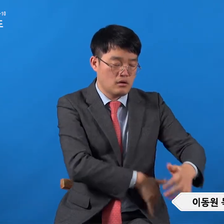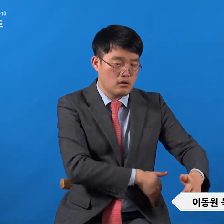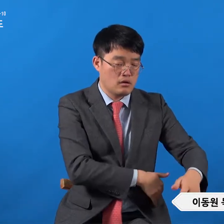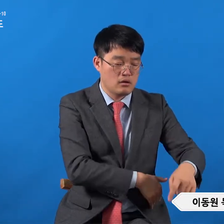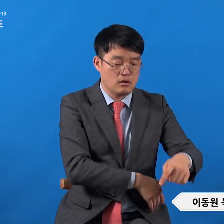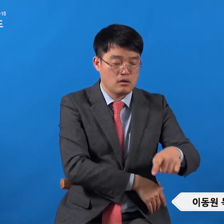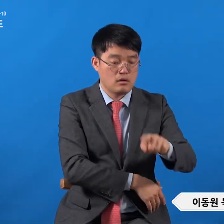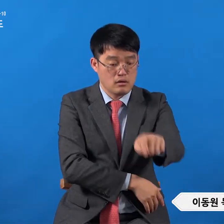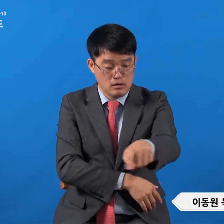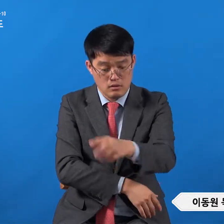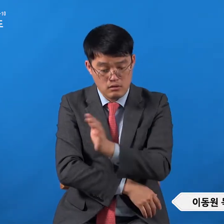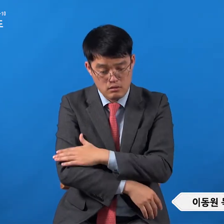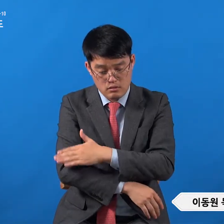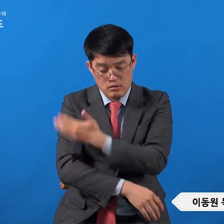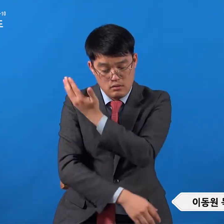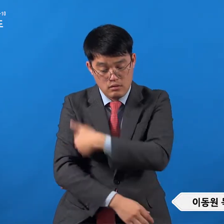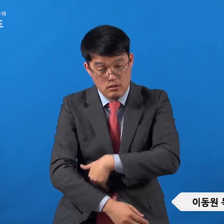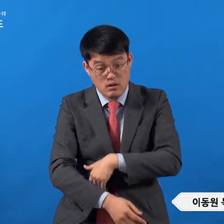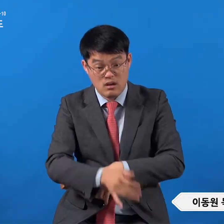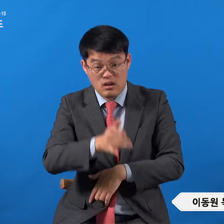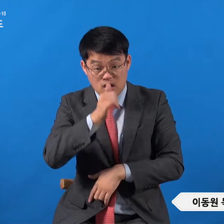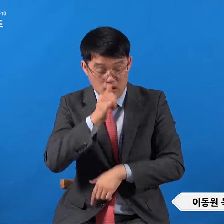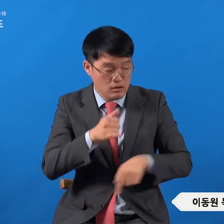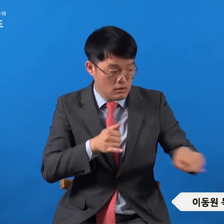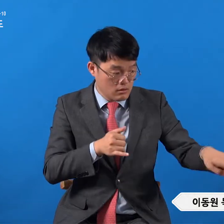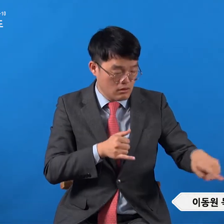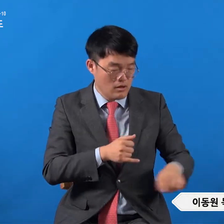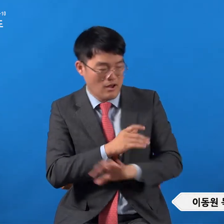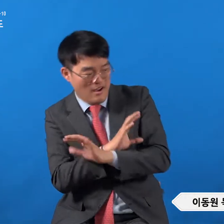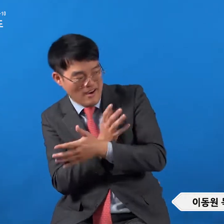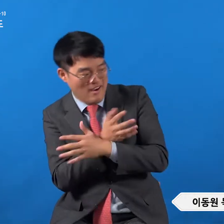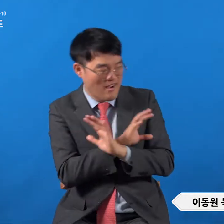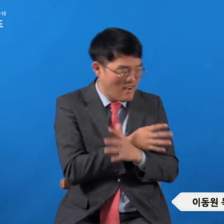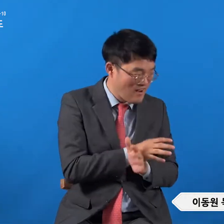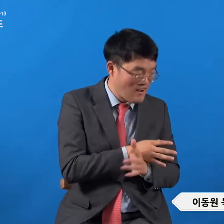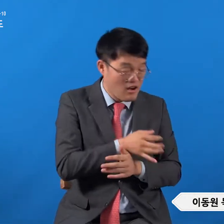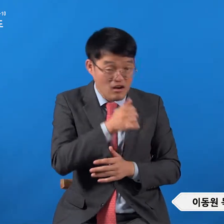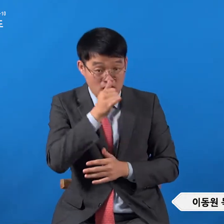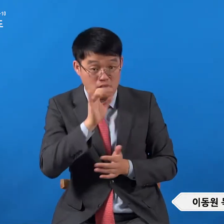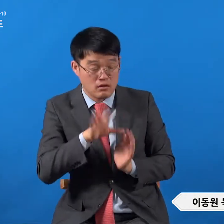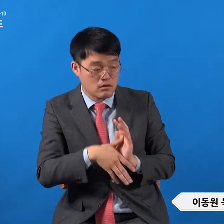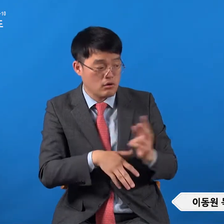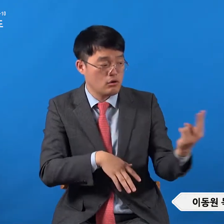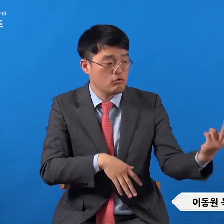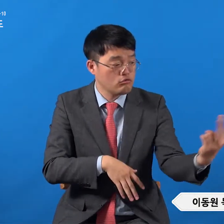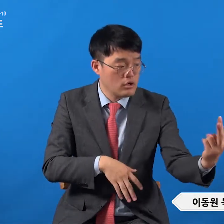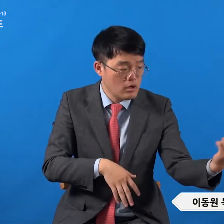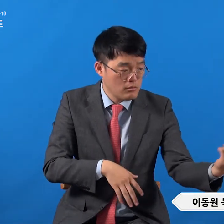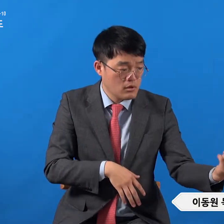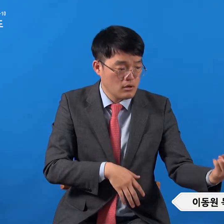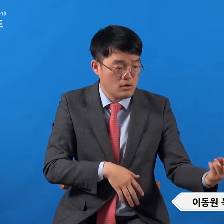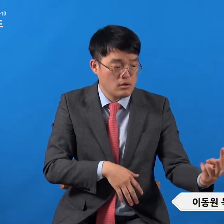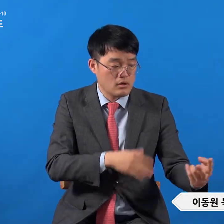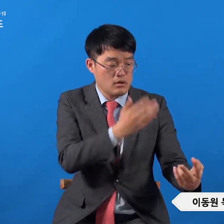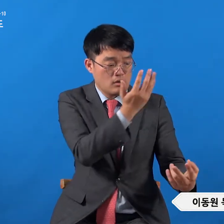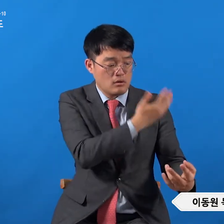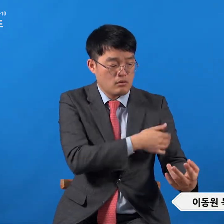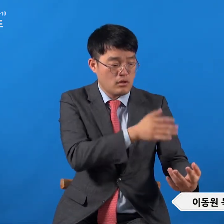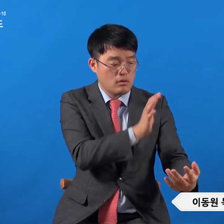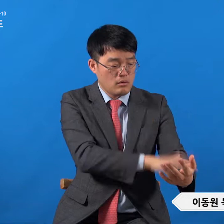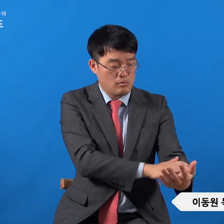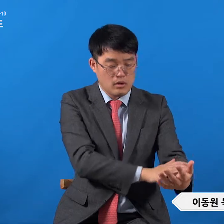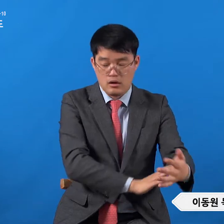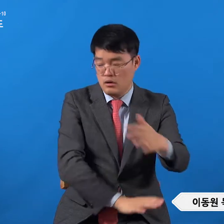오른팔을 잃어버린 군인이었습니다. 근데 이 바법이 웃기는 얘기를 할 때마다 이 두 사람이 하나밖에